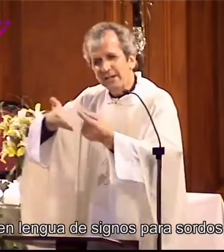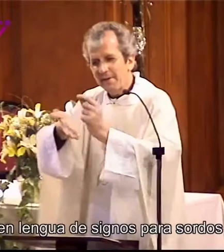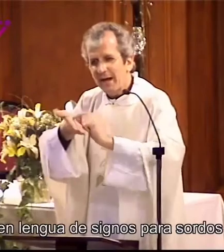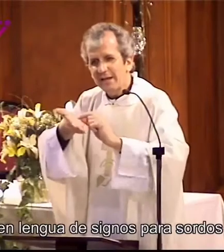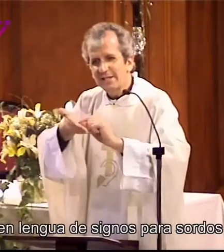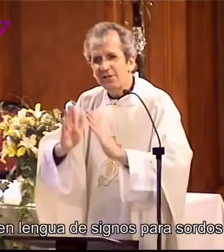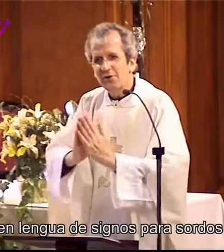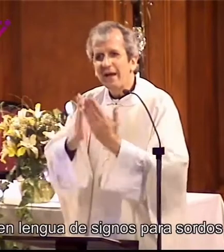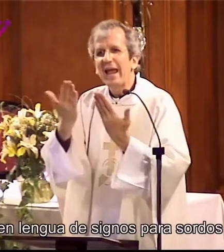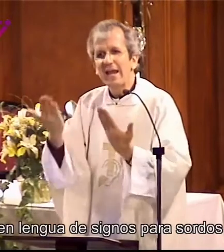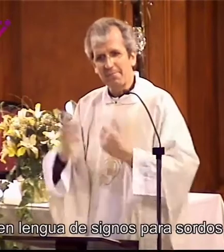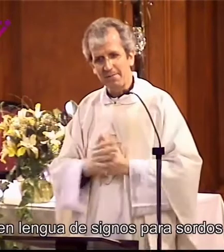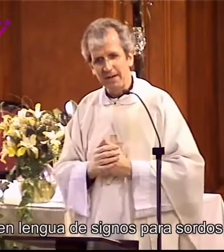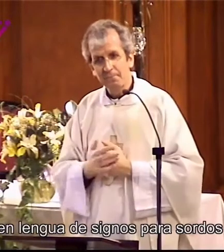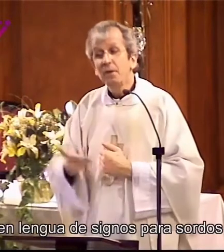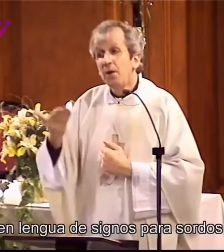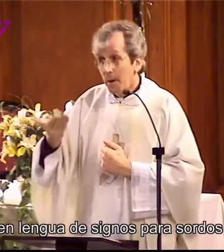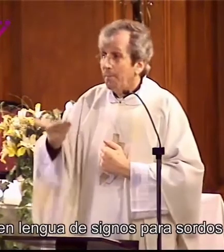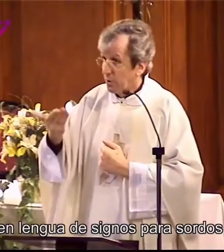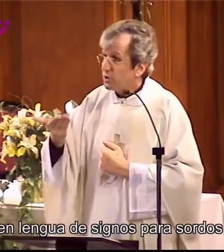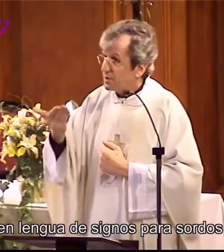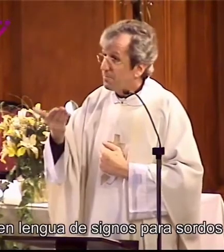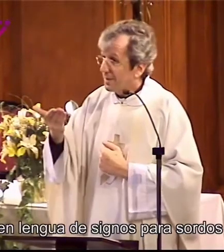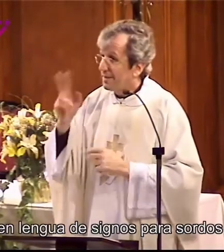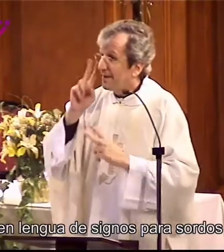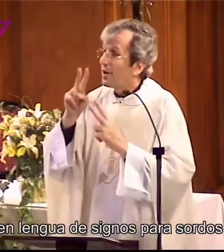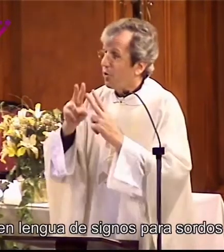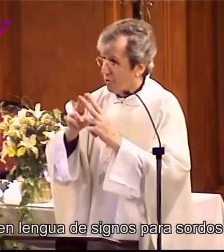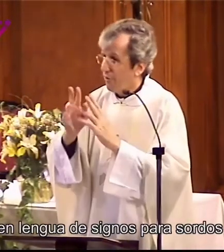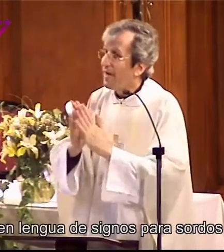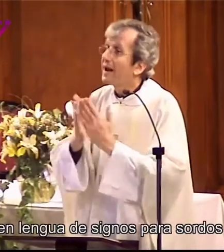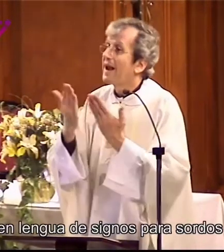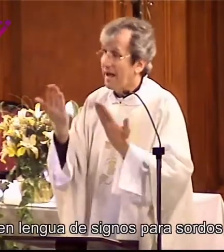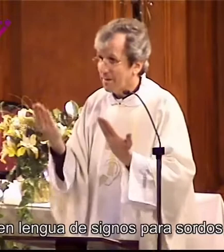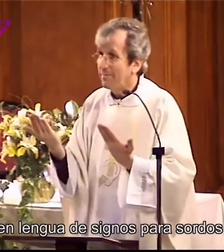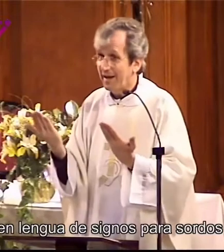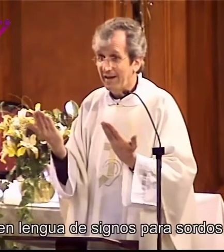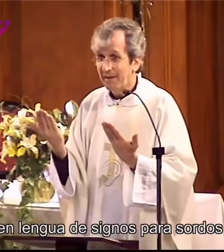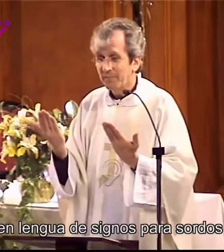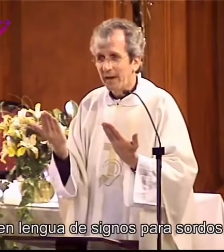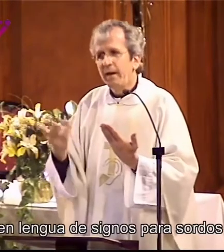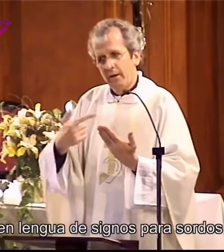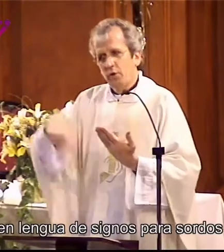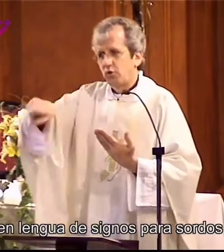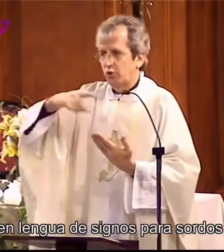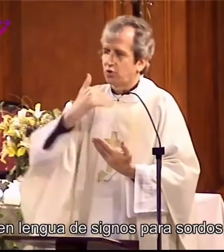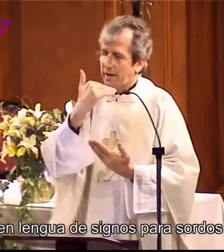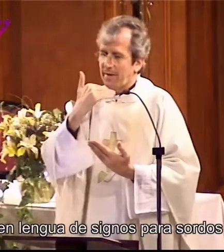había escrito en la Biblia. Por eso es importante conocer la Biblia. Nosotros sabemos